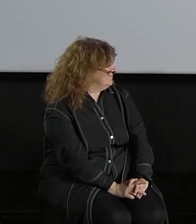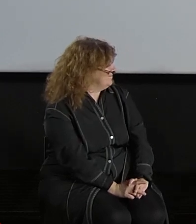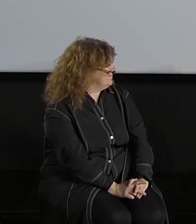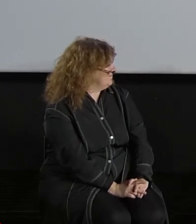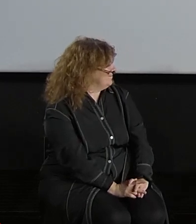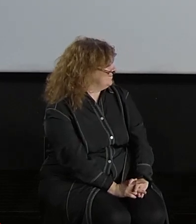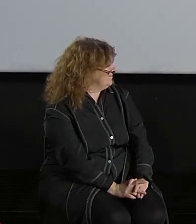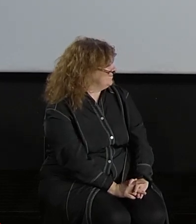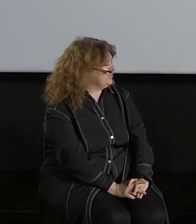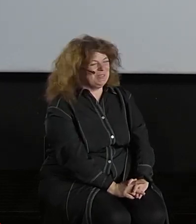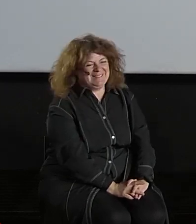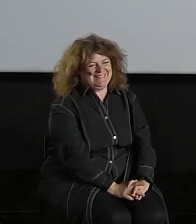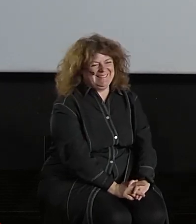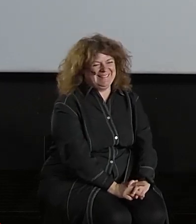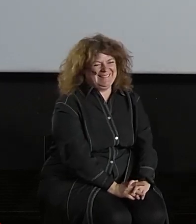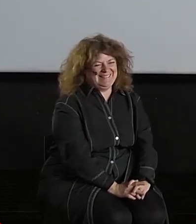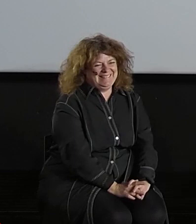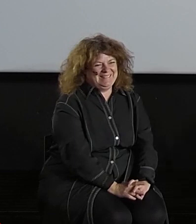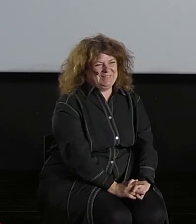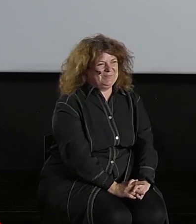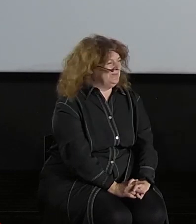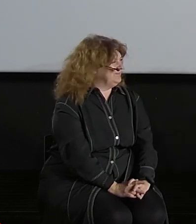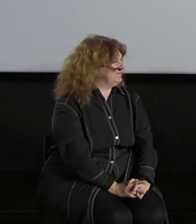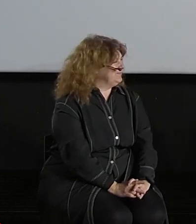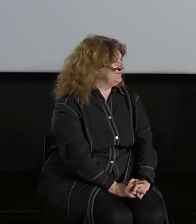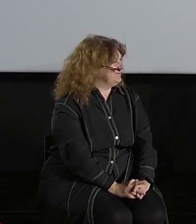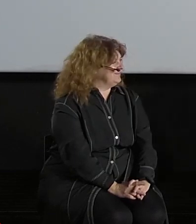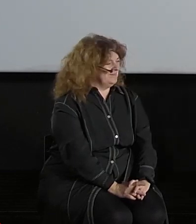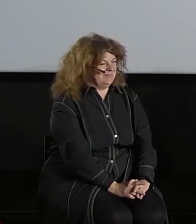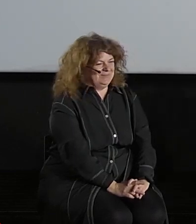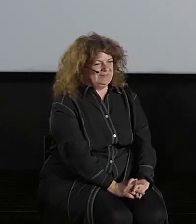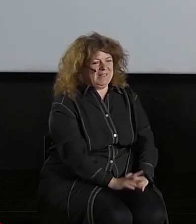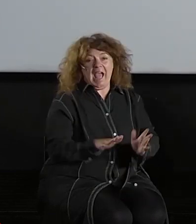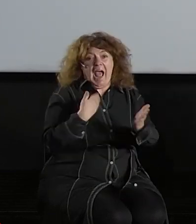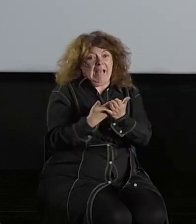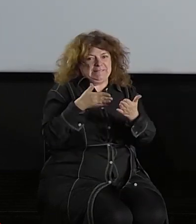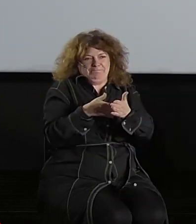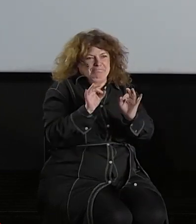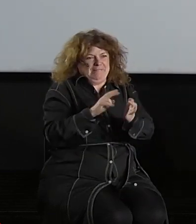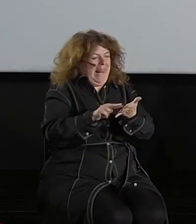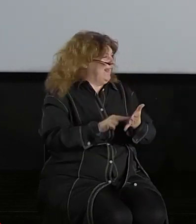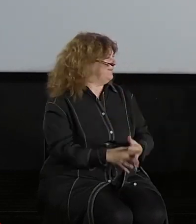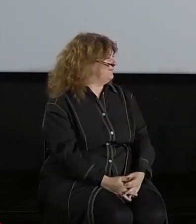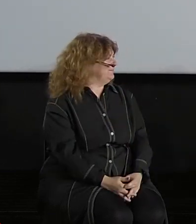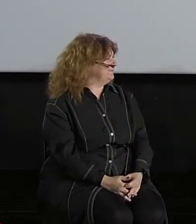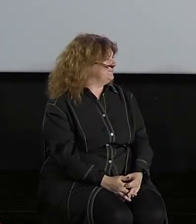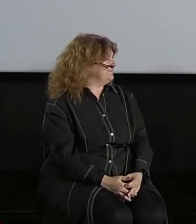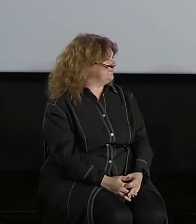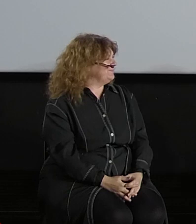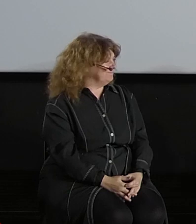crear algo Pero bueno no digo nada hasta aquí puedo leer hasta aquí puedo leer Bueno pues yo creo que hasta aquí